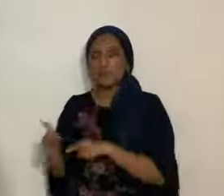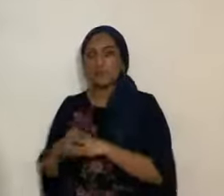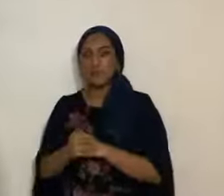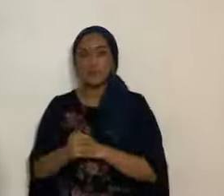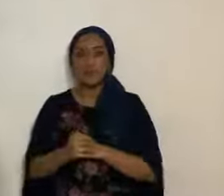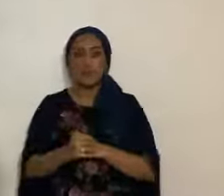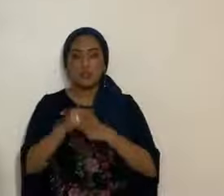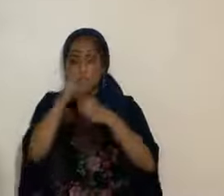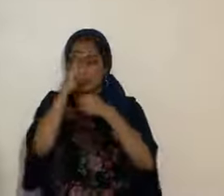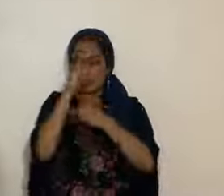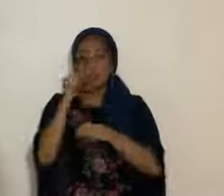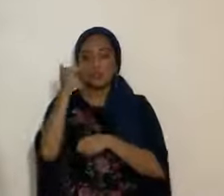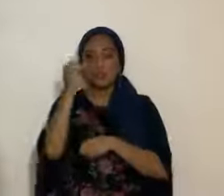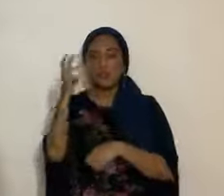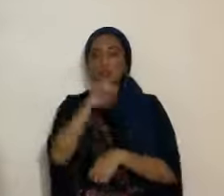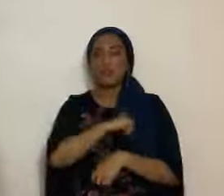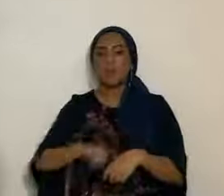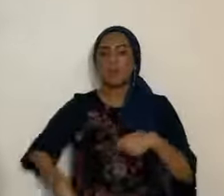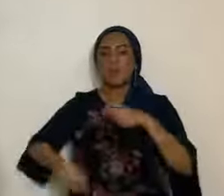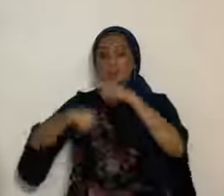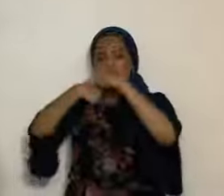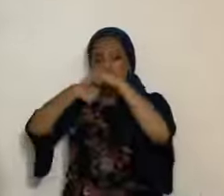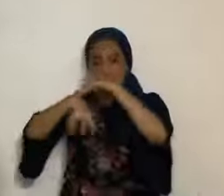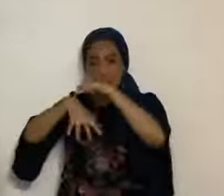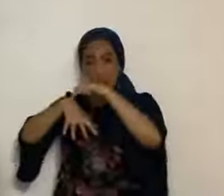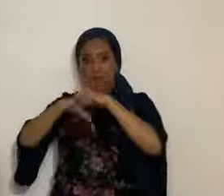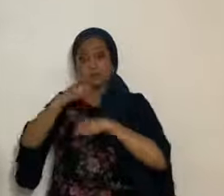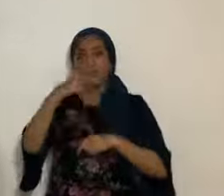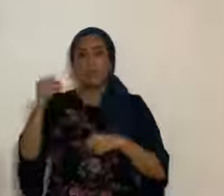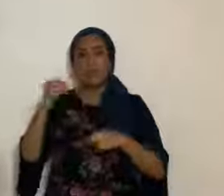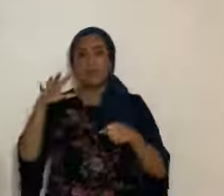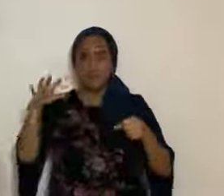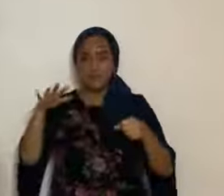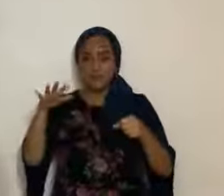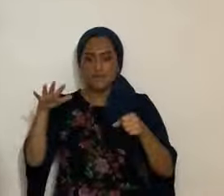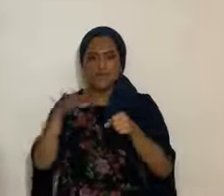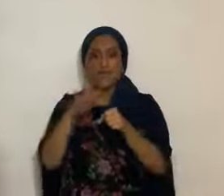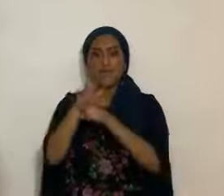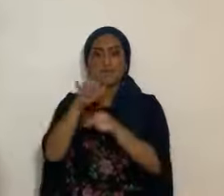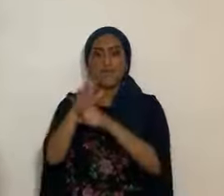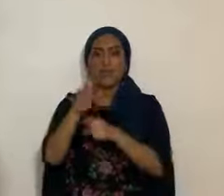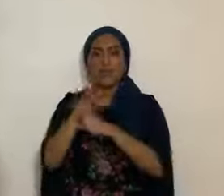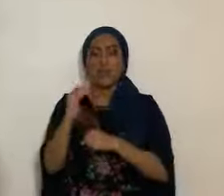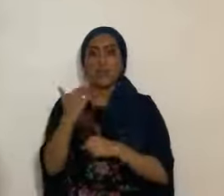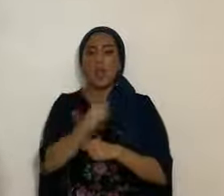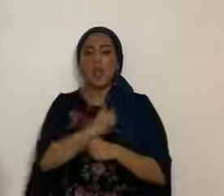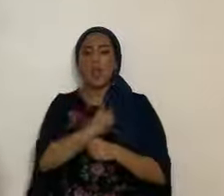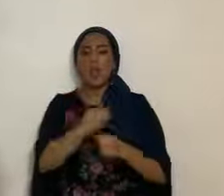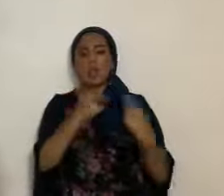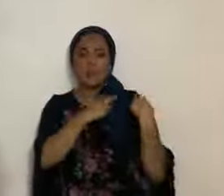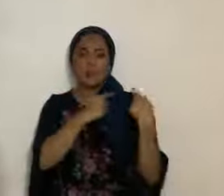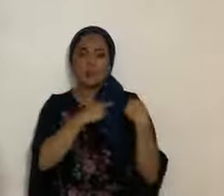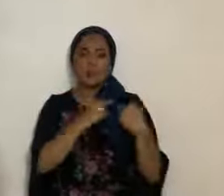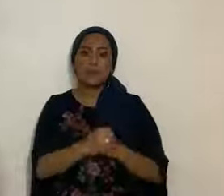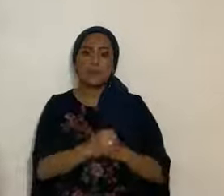tomados de los tzitzit de Yahshua HaMashiach, y completemos nuestro entrenamiento. Vamos a ver lo